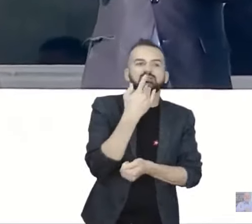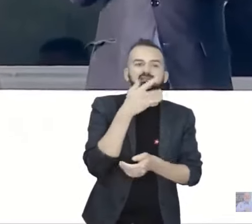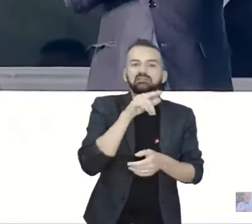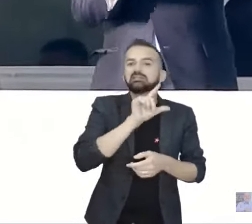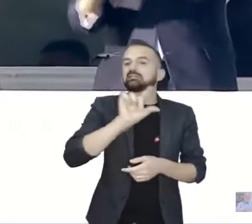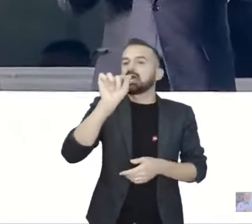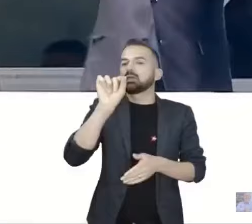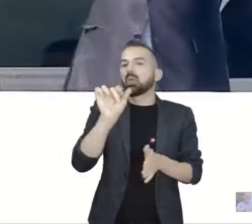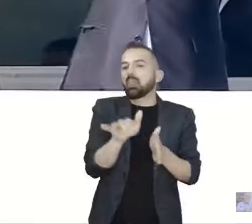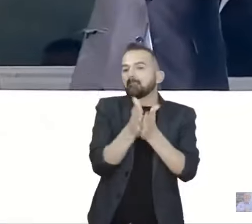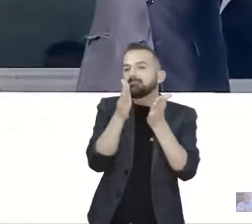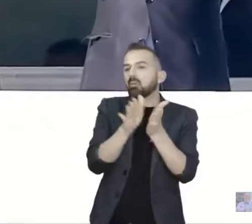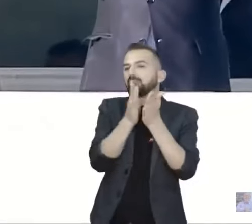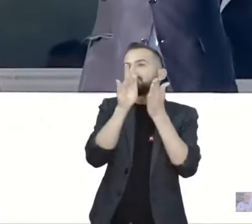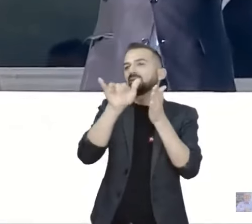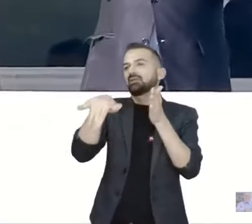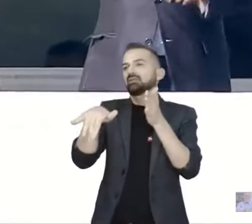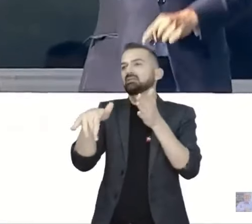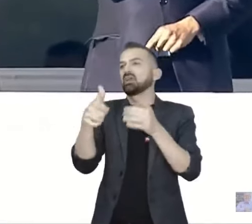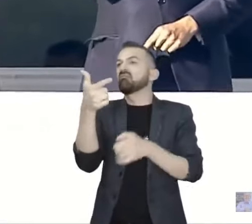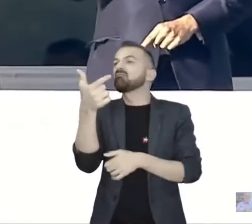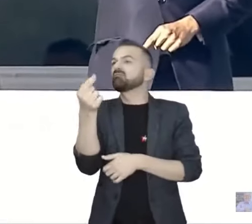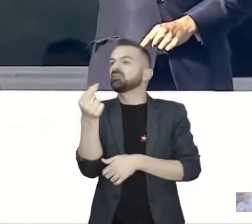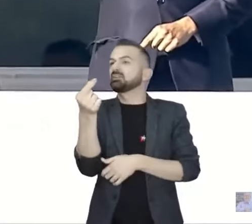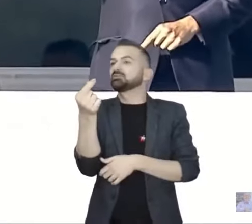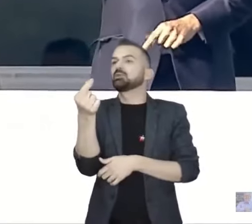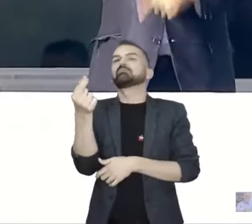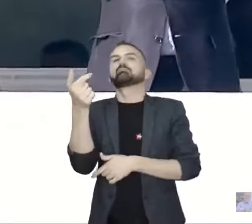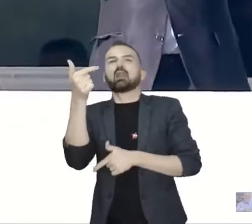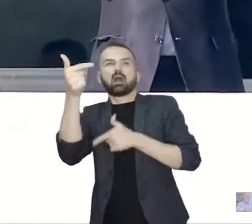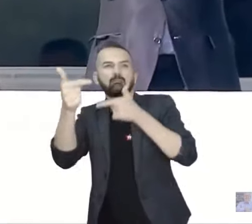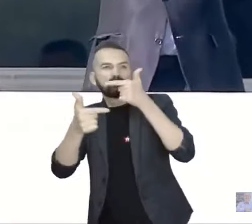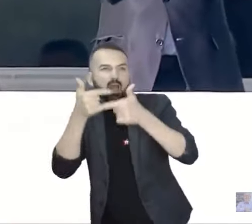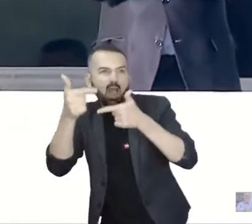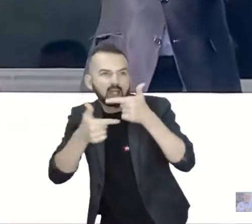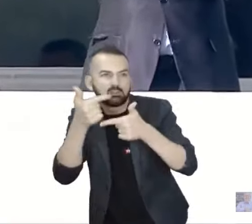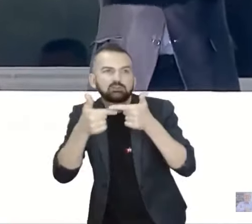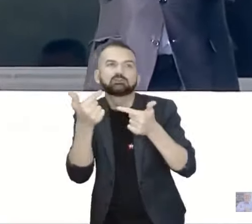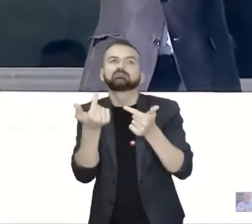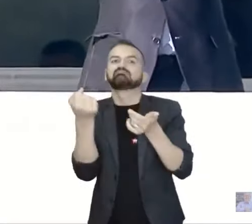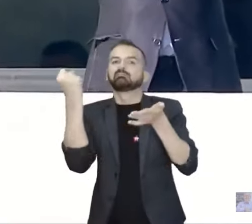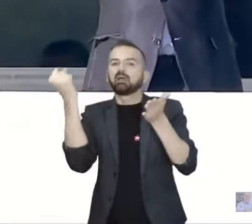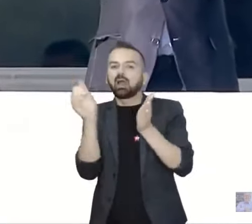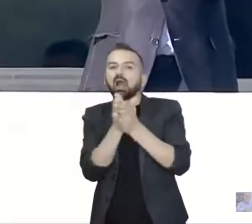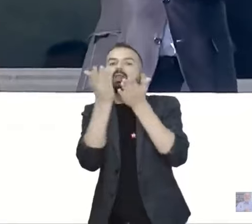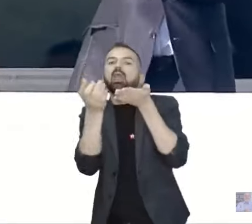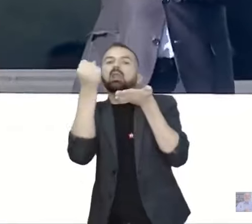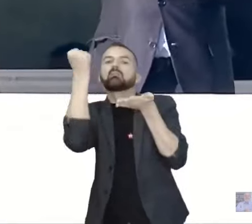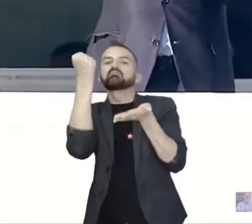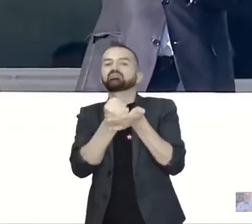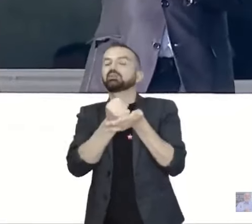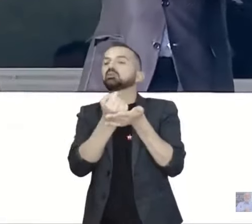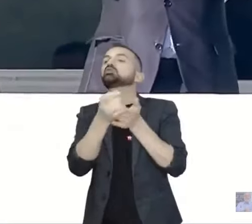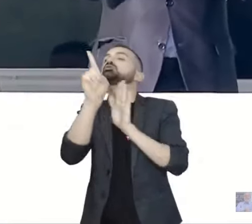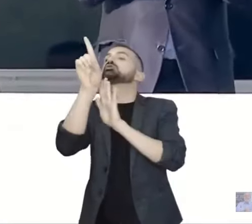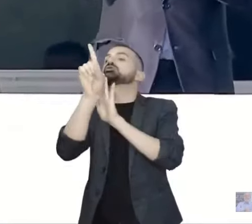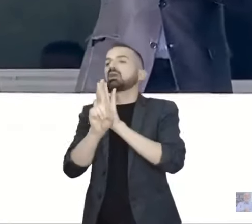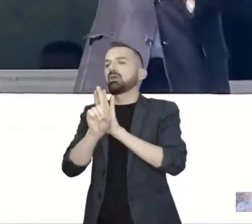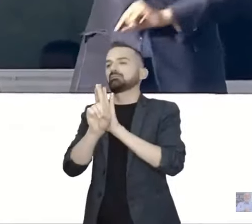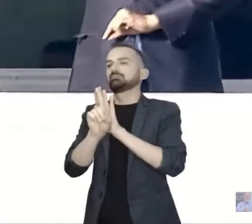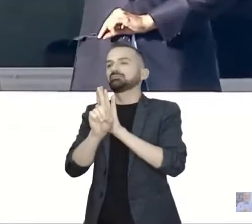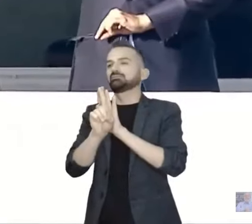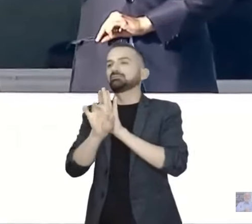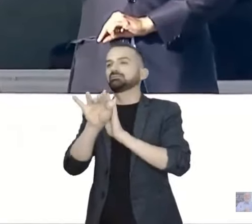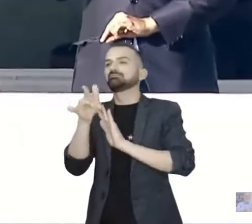Geramos mais de 20 milhões de empregos com carteira assinada e todos os direitos assegurados. Reajustamos o salário